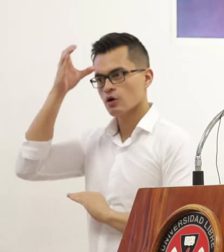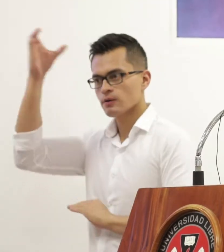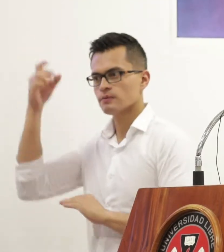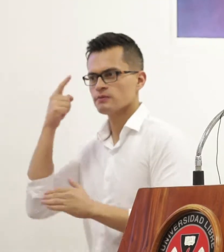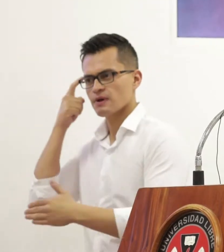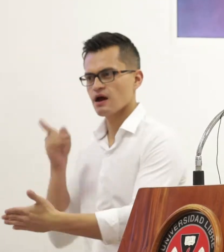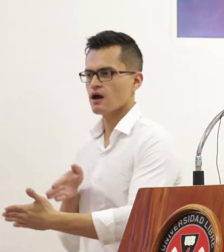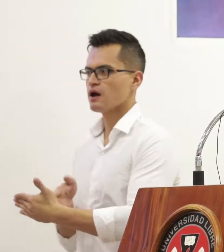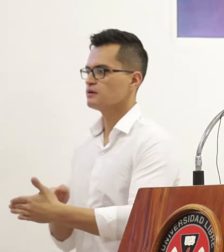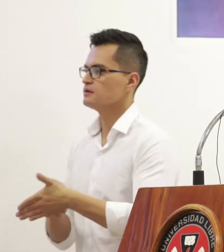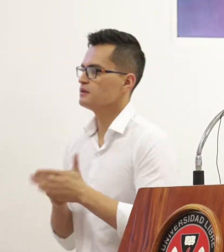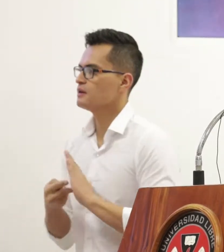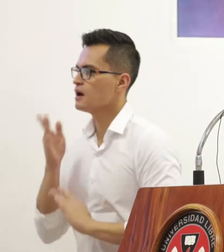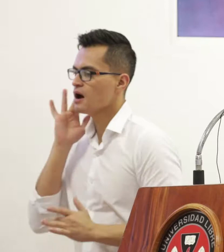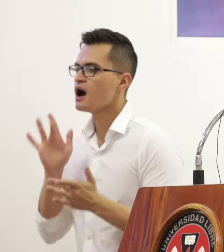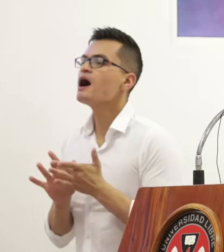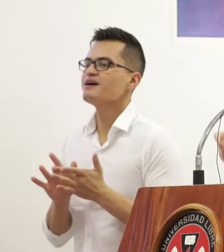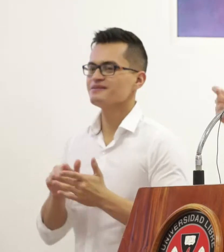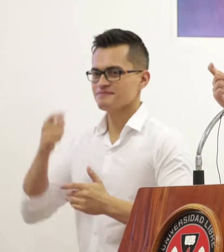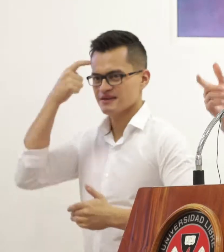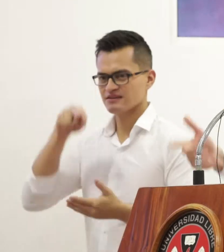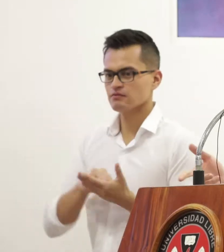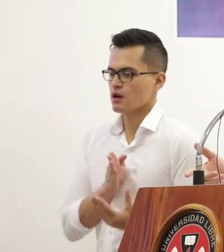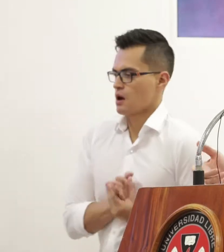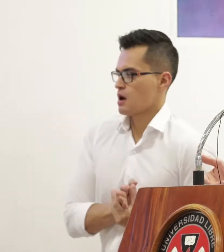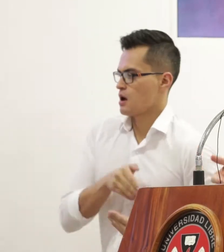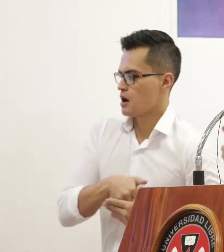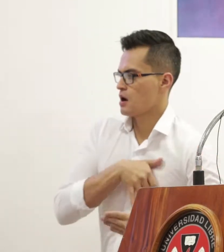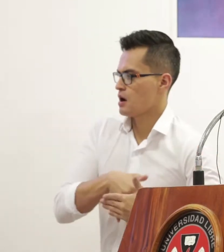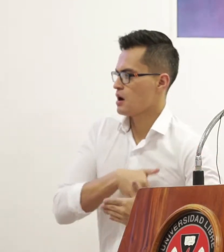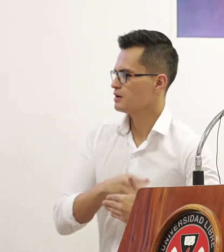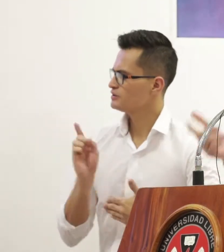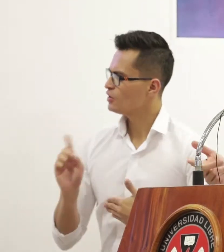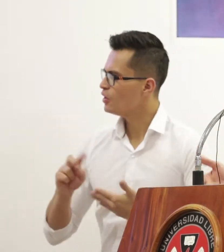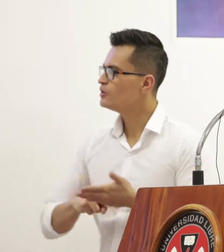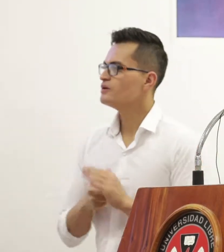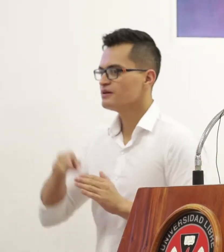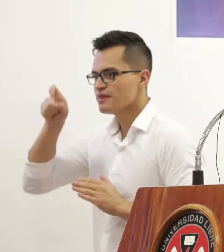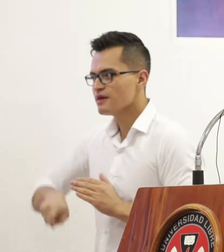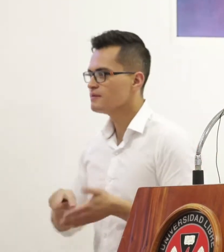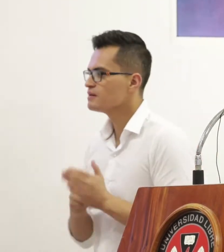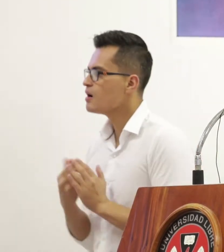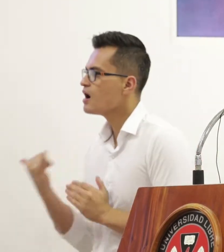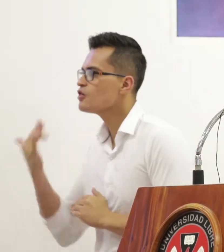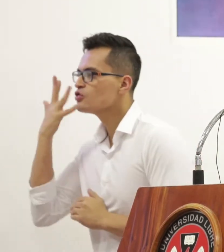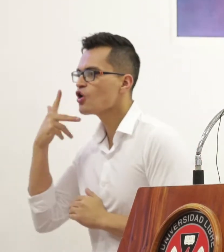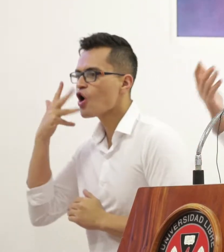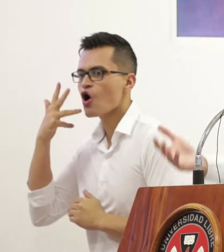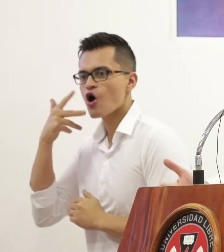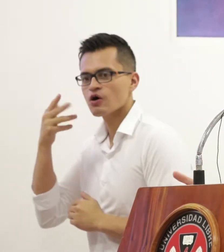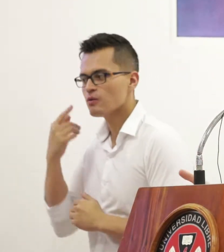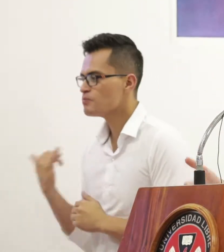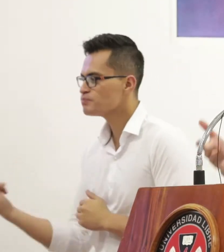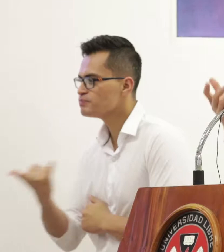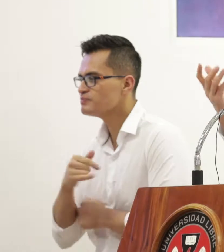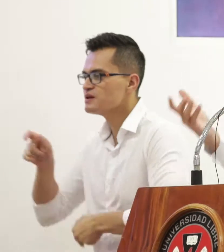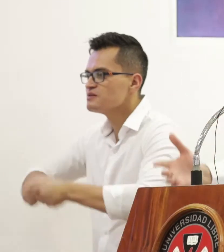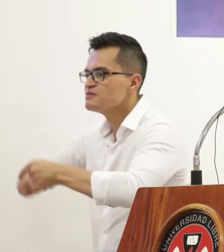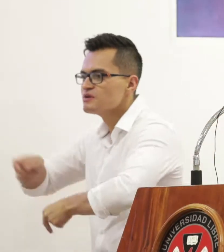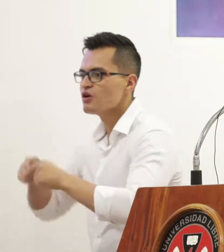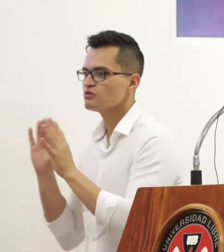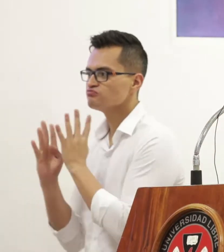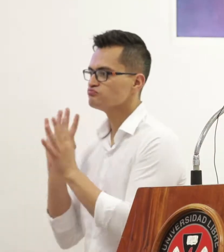a lo que está dentro de un expediente, sino lo que está en la calle, lo que está en el día a día de la gente, lo que está en el reclamo de